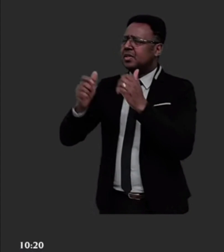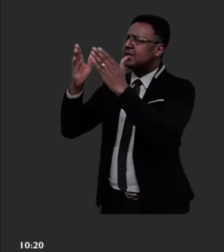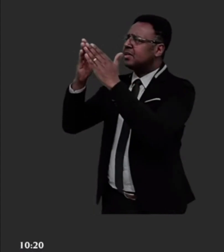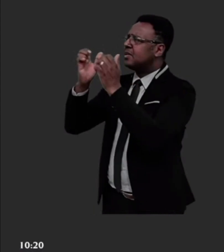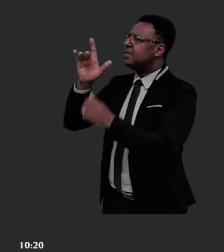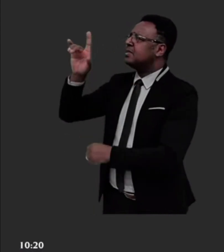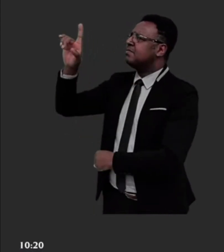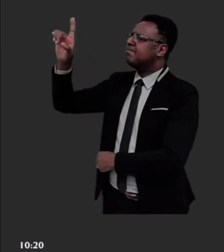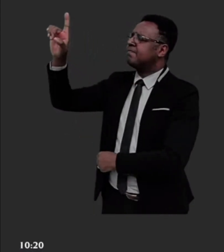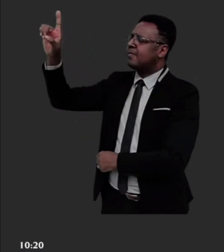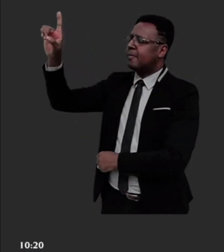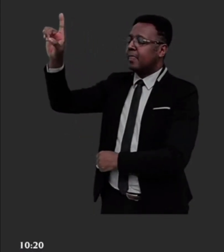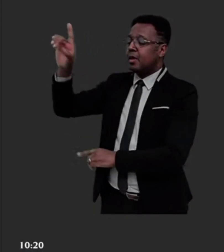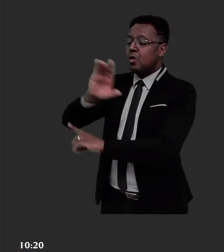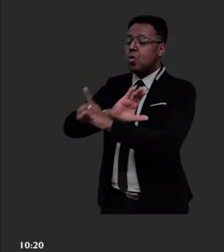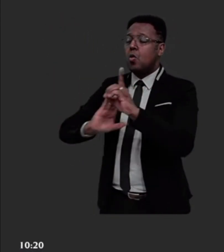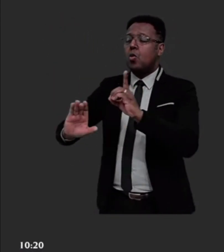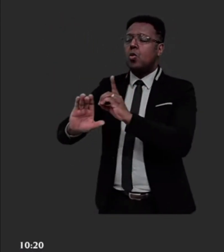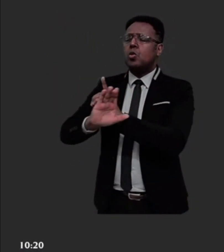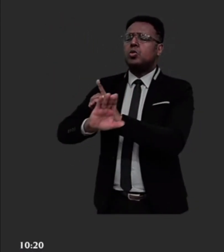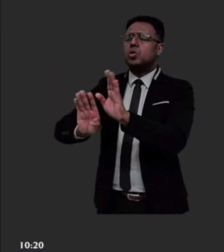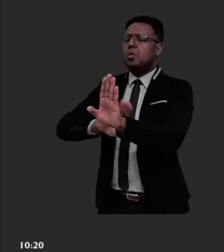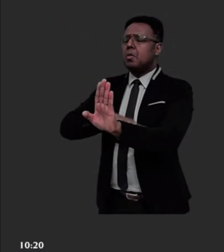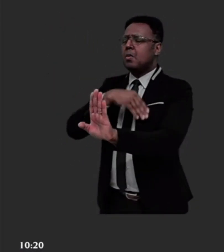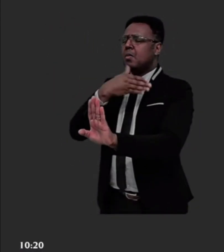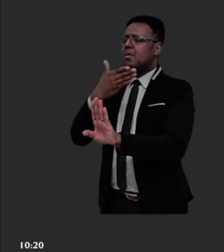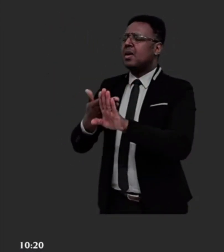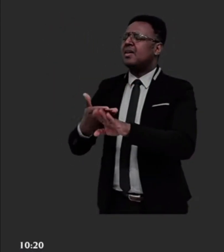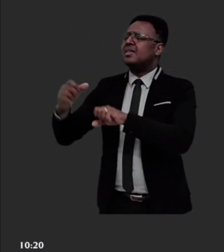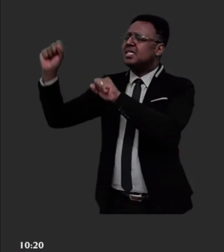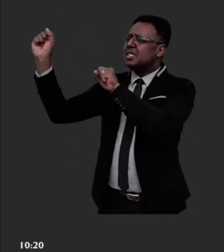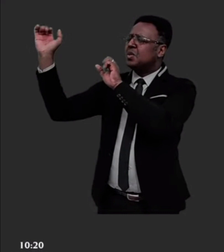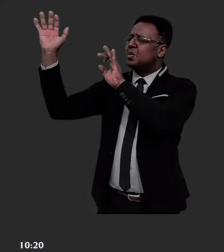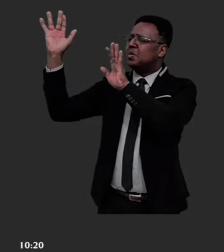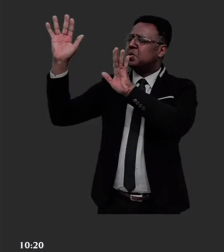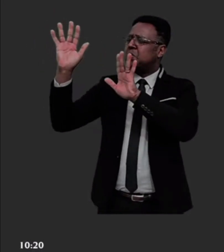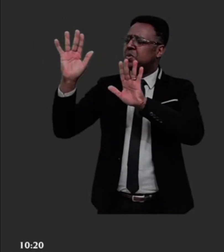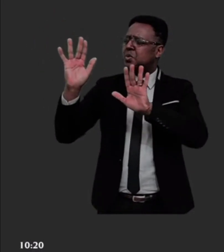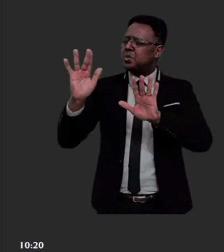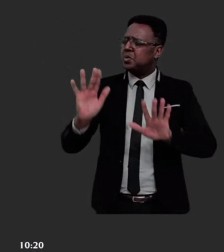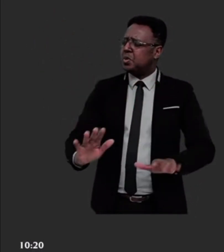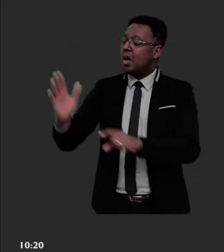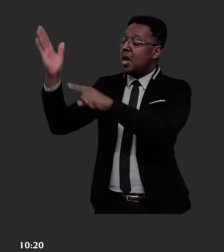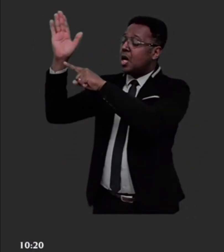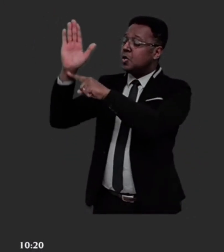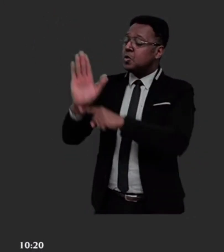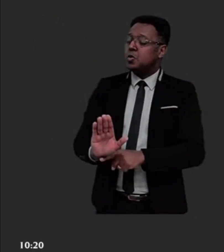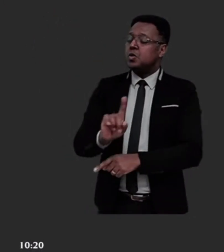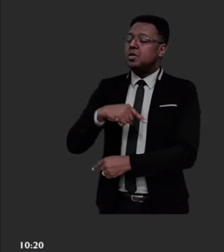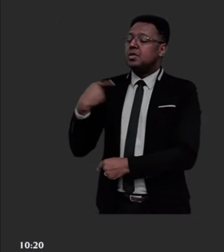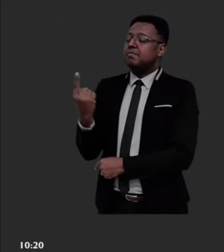abençoar no restante desse culto, não deixando faltar a comunhão e a presença do teu Espírito